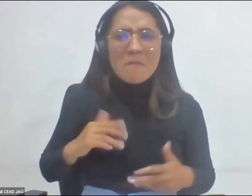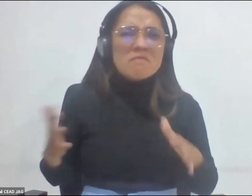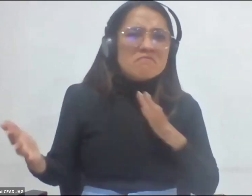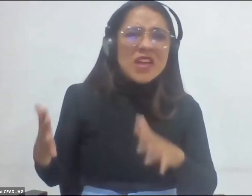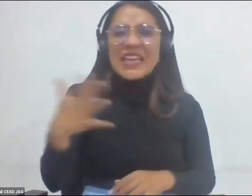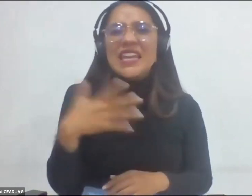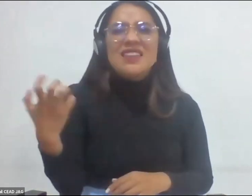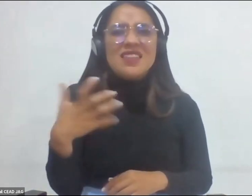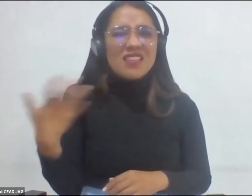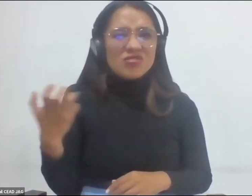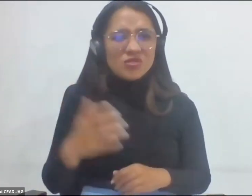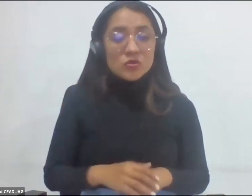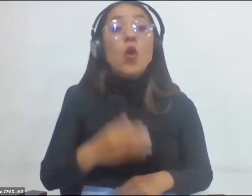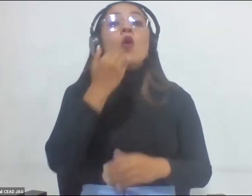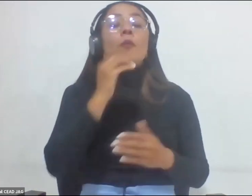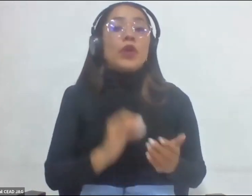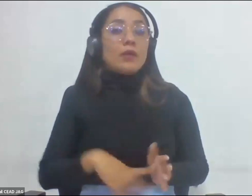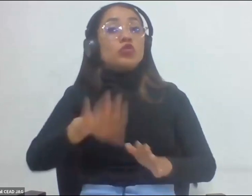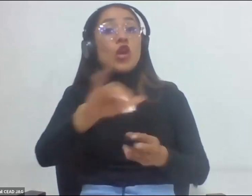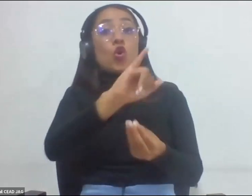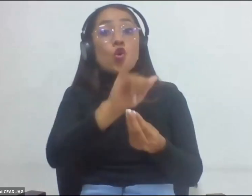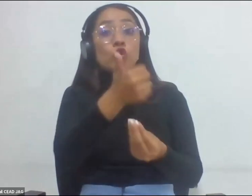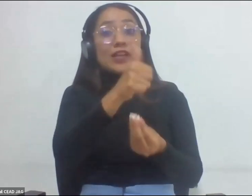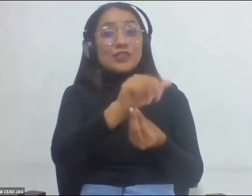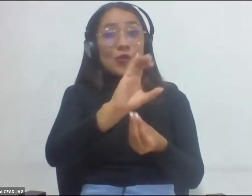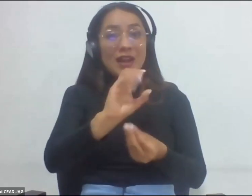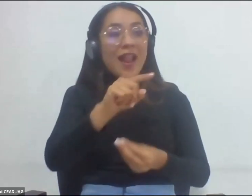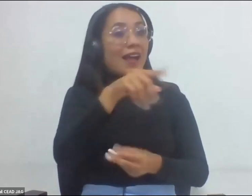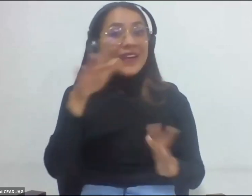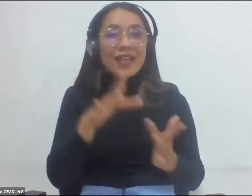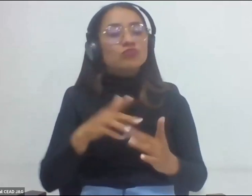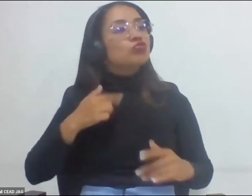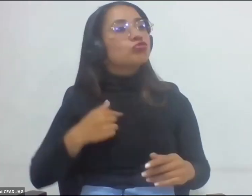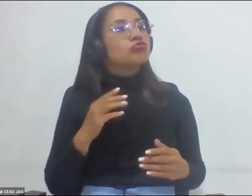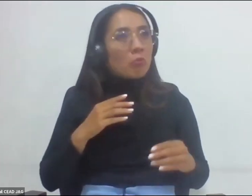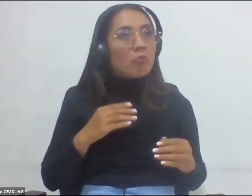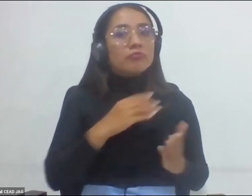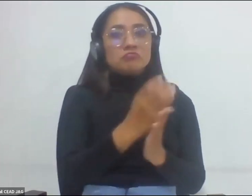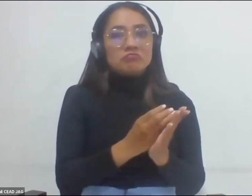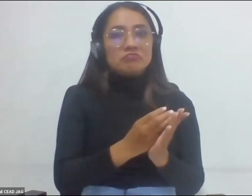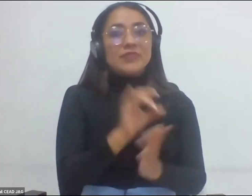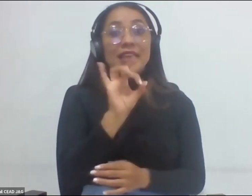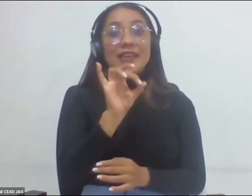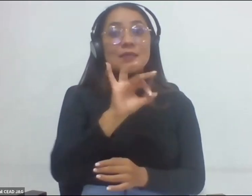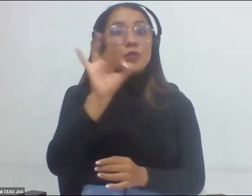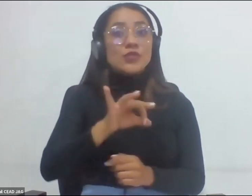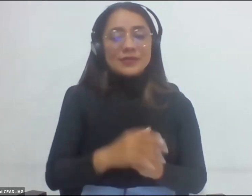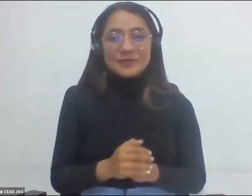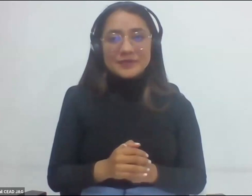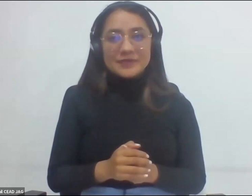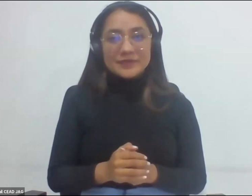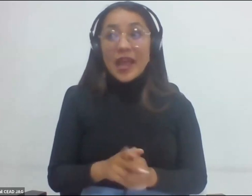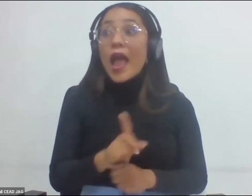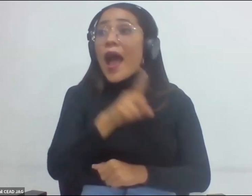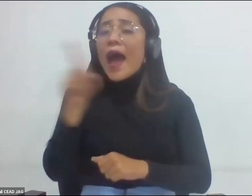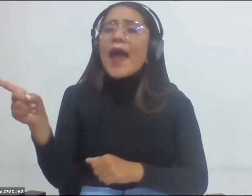por ser miembro activo de la acción comunal puedo beneficiarme de un descuento del 15%. consulten en el sitio web de la